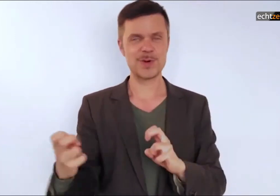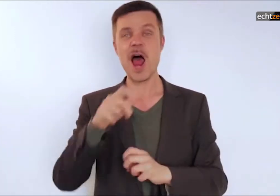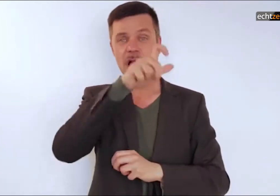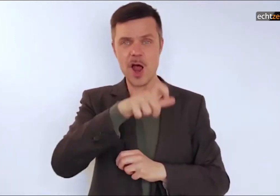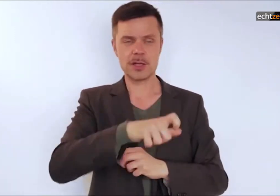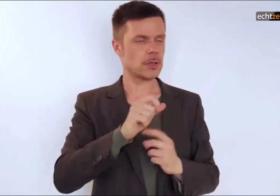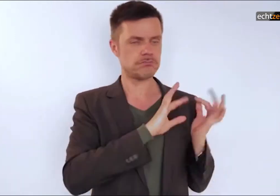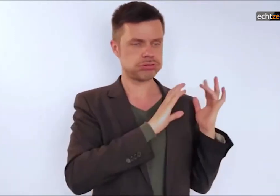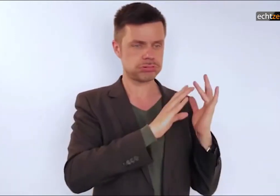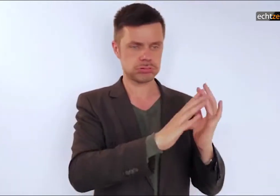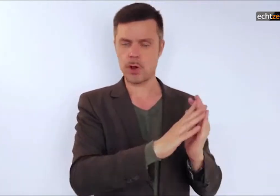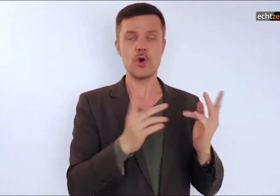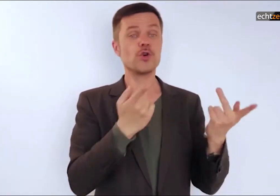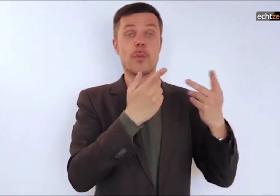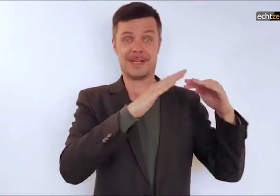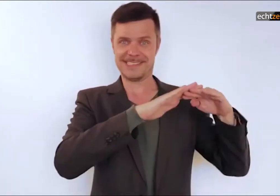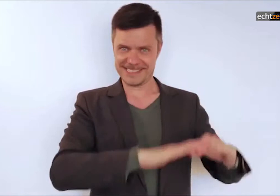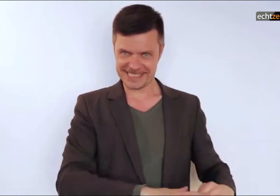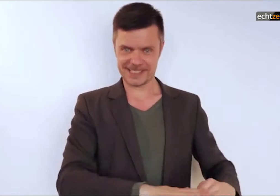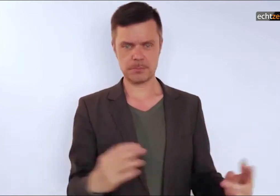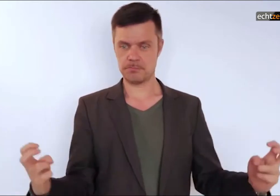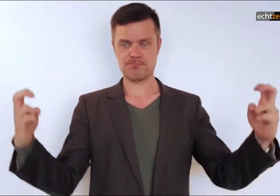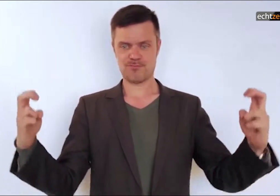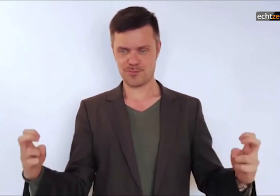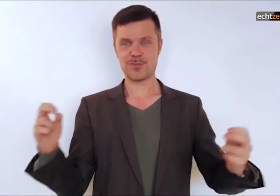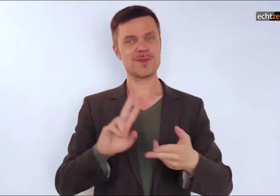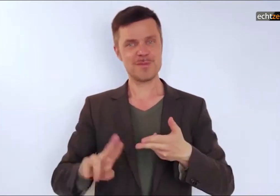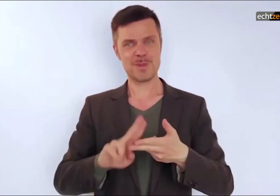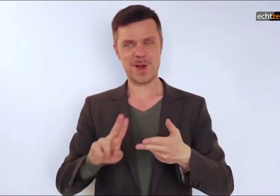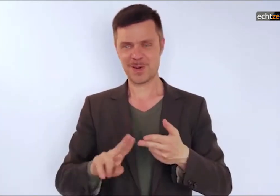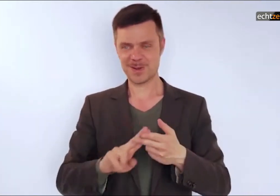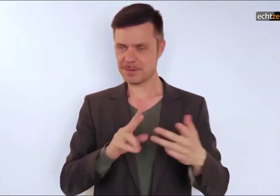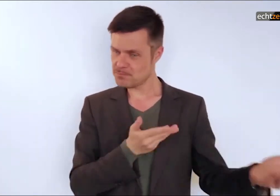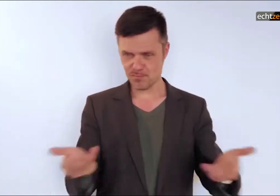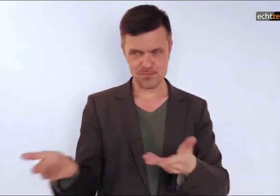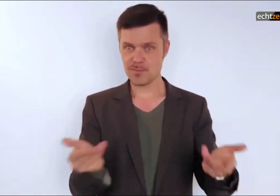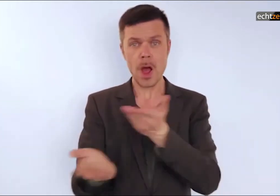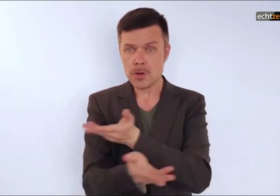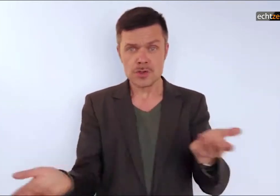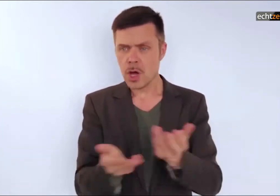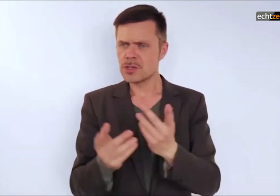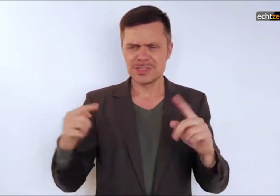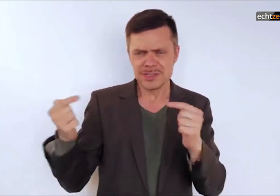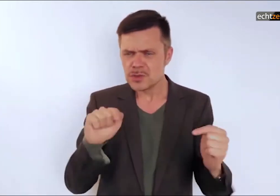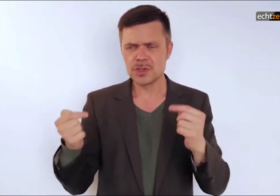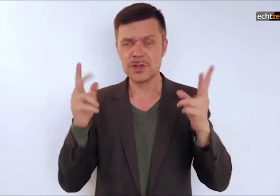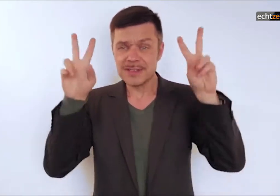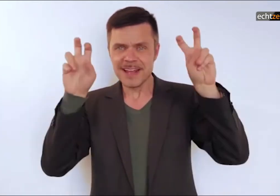tun, was eine inklusive Gesellschaft ausmacht. In zwei einander zugewandten Sesselreihen unterhalten sie sich